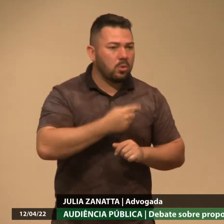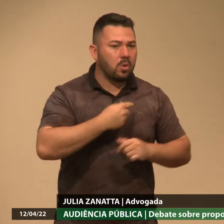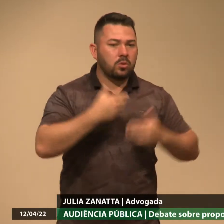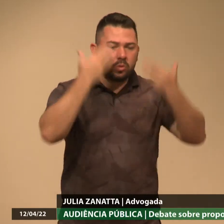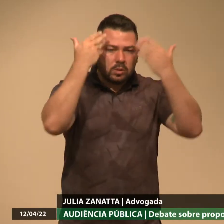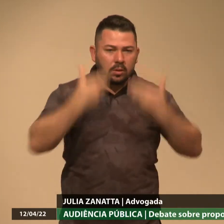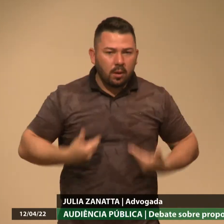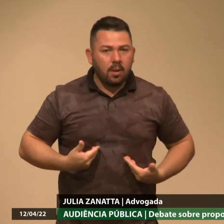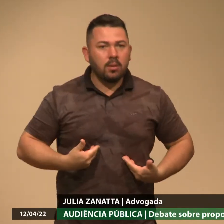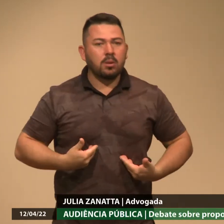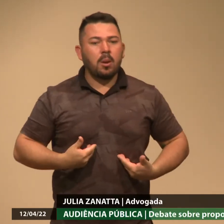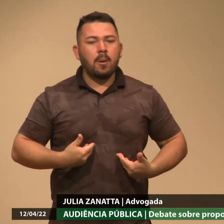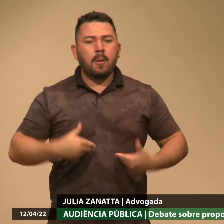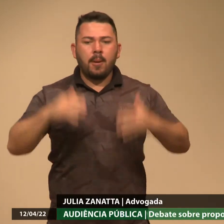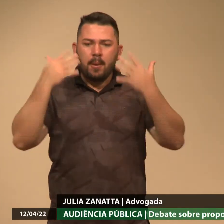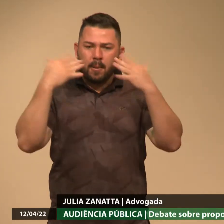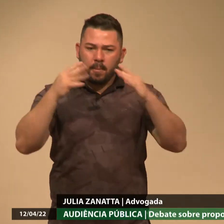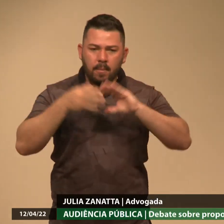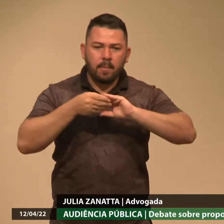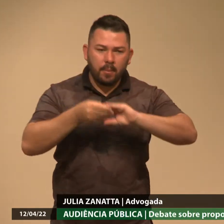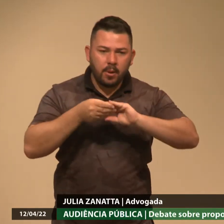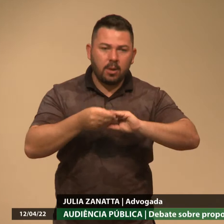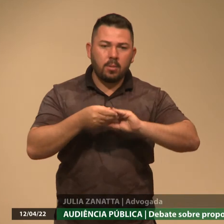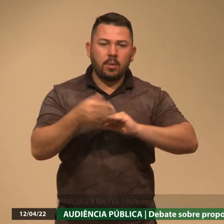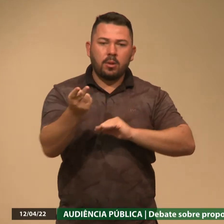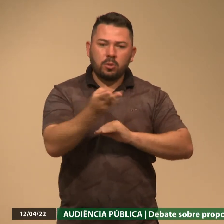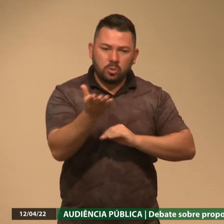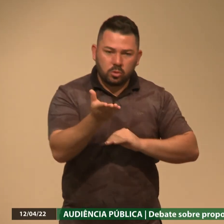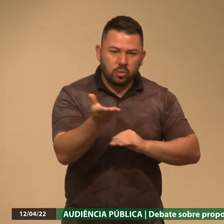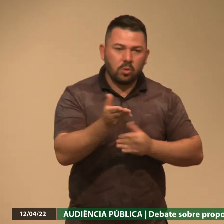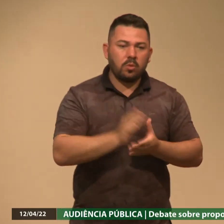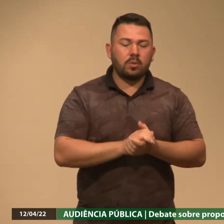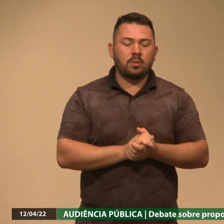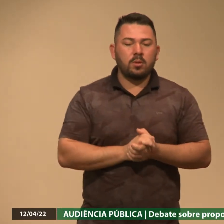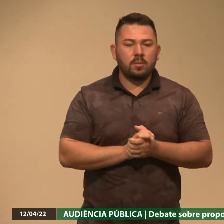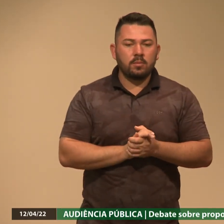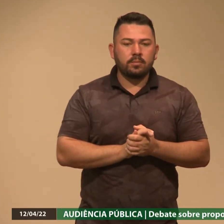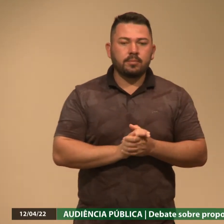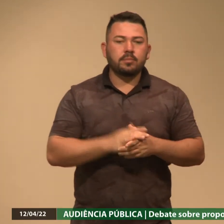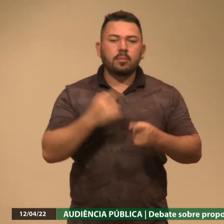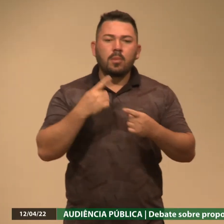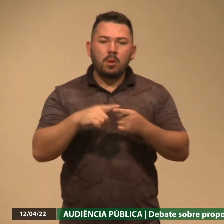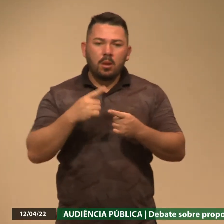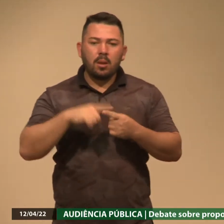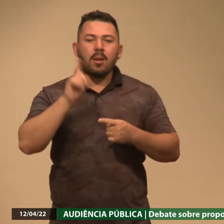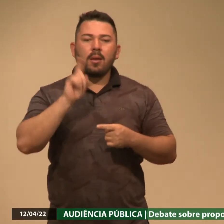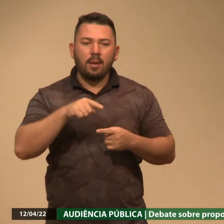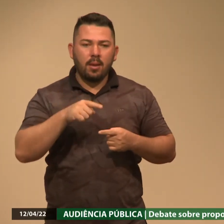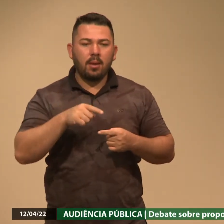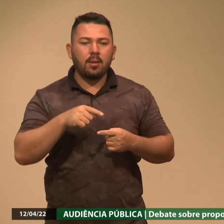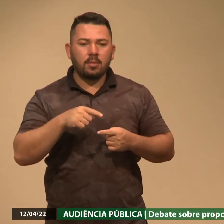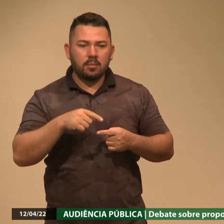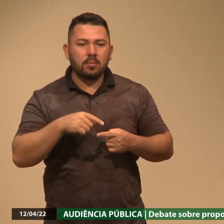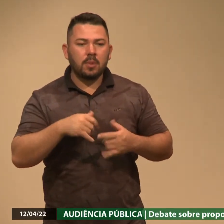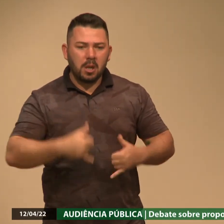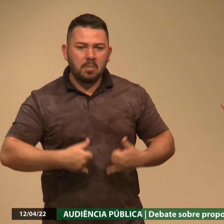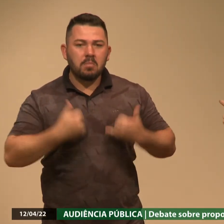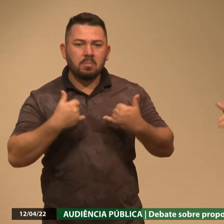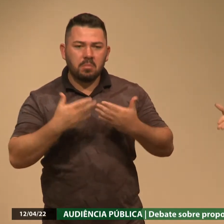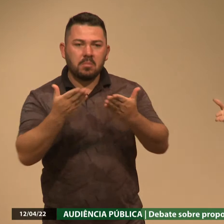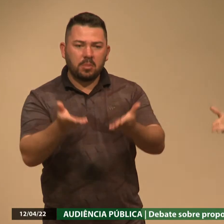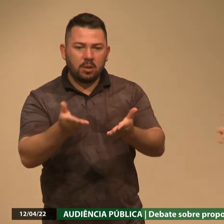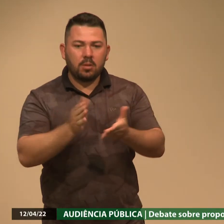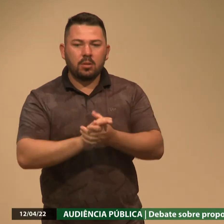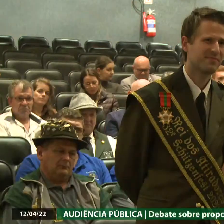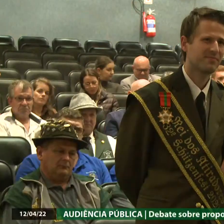típicos Parabéns queria que a rainha e o rei se levantassem aqui porque isso é algo e que eles merecem né todos que